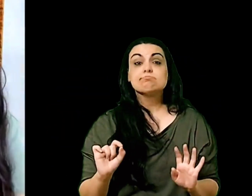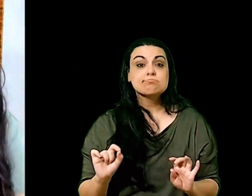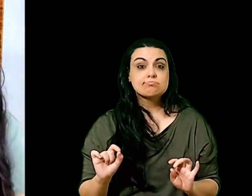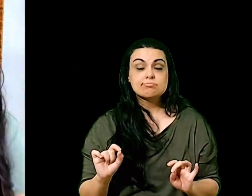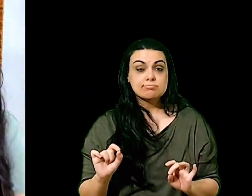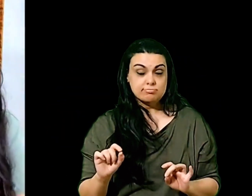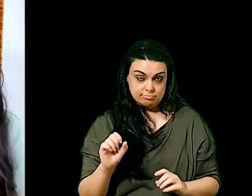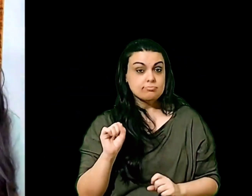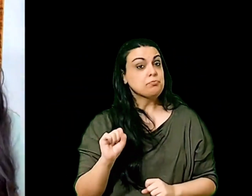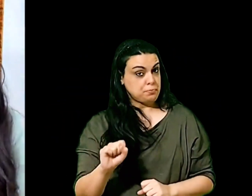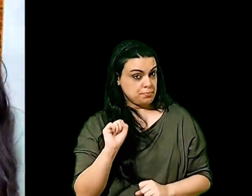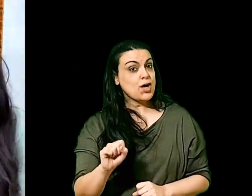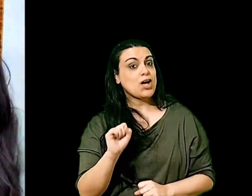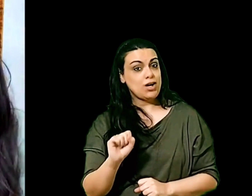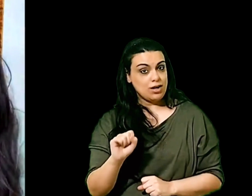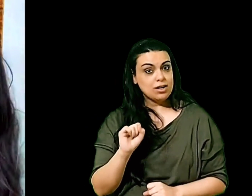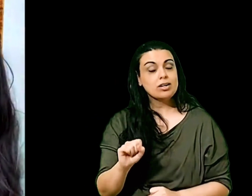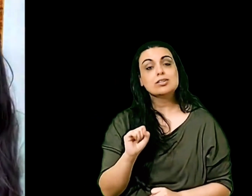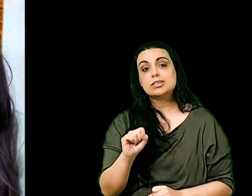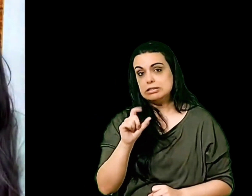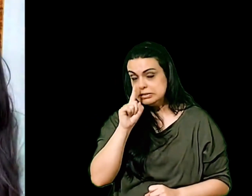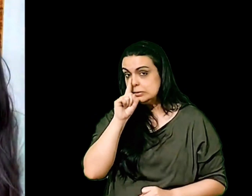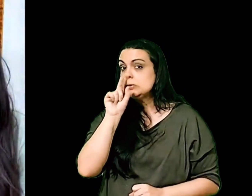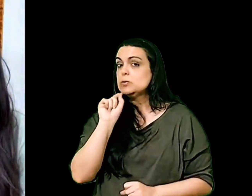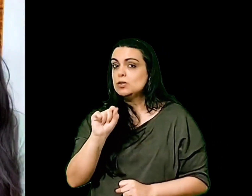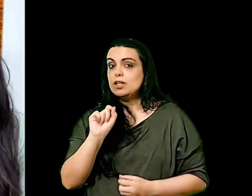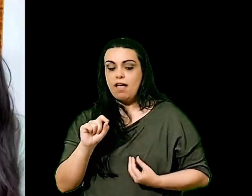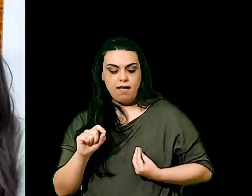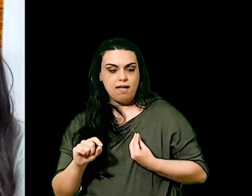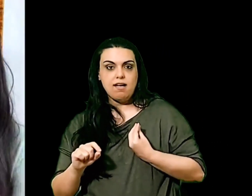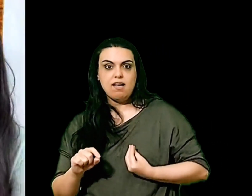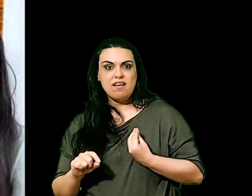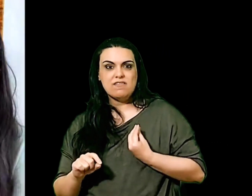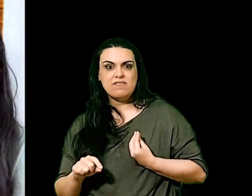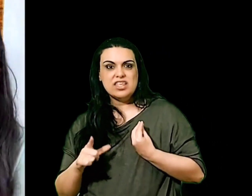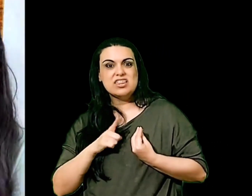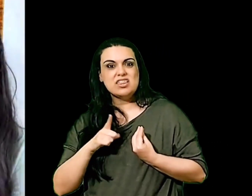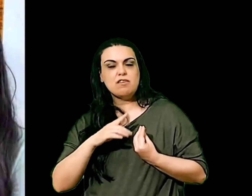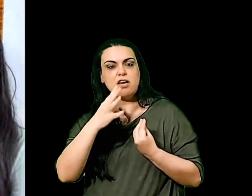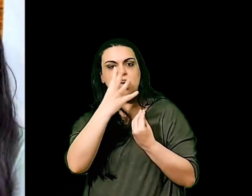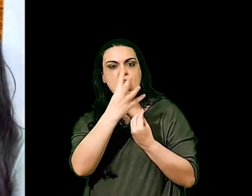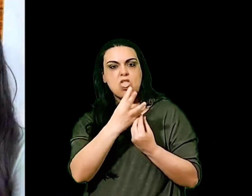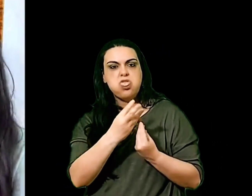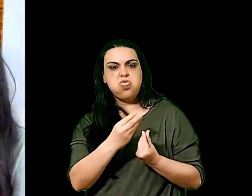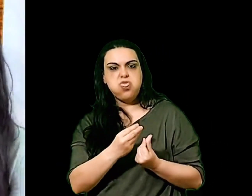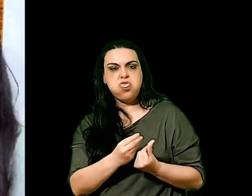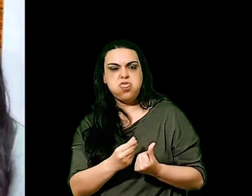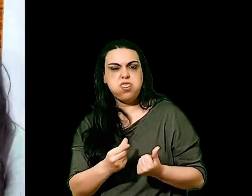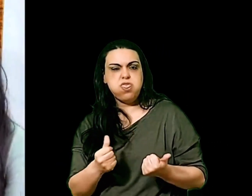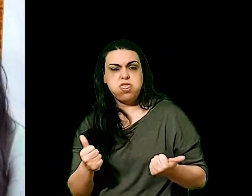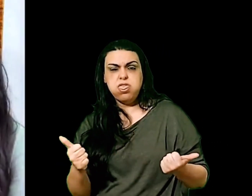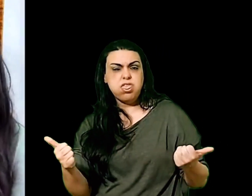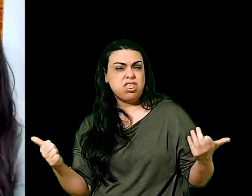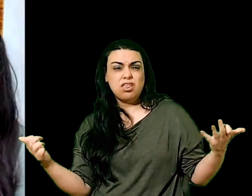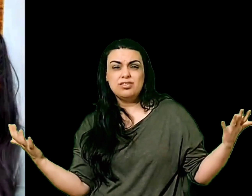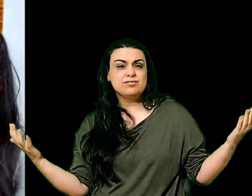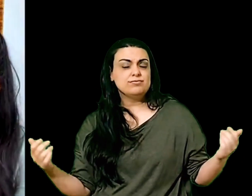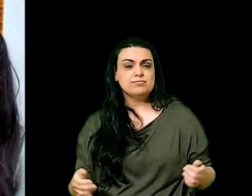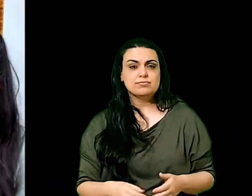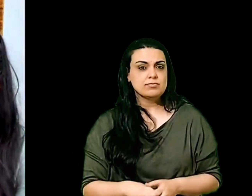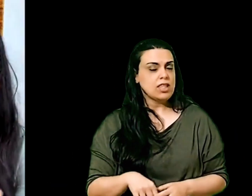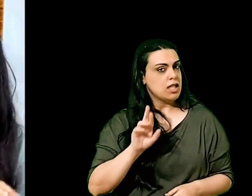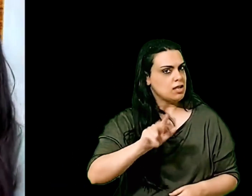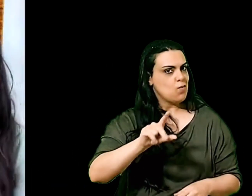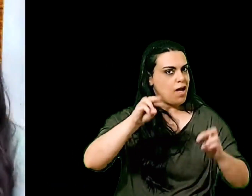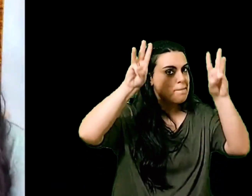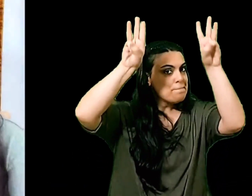algo de Deus para sua vida, como a tendência é gerar o apodrecimento daquilo que você já possuía. E eu não estou